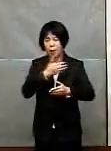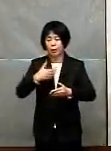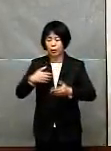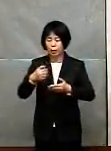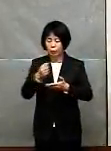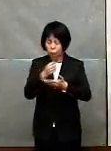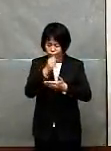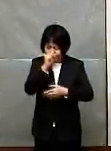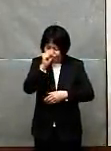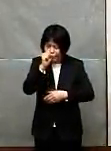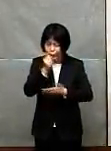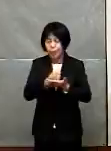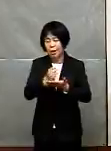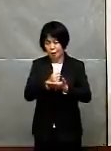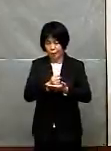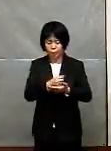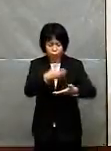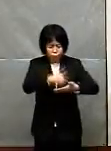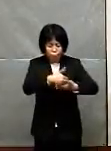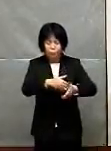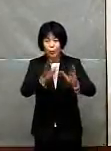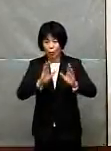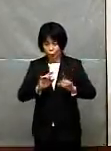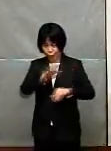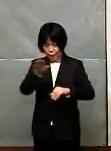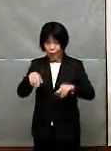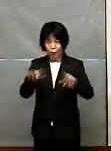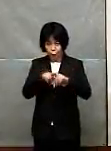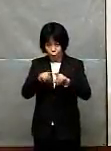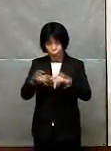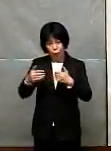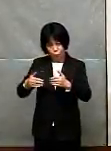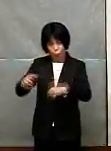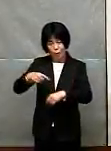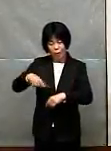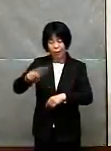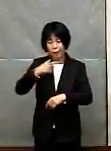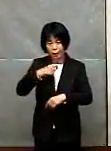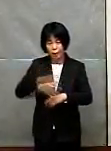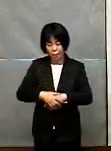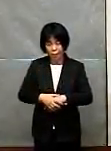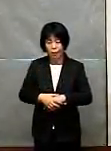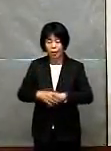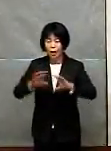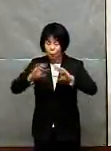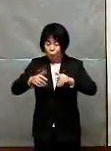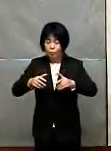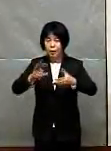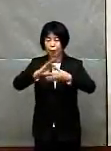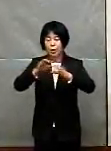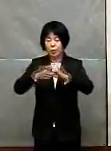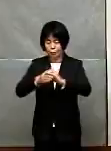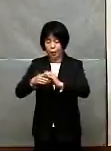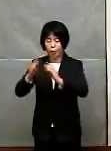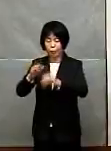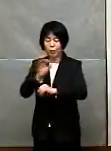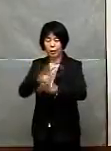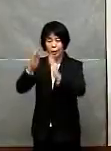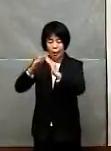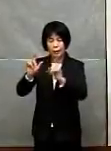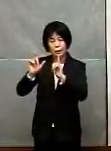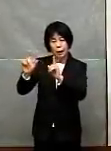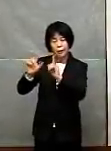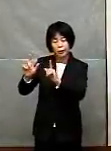り、要望を受け止めて皆様と共に進めてまいりたい、国際オリンピック委員会に対し